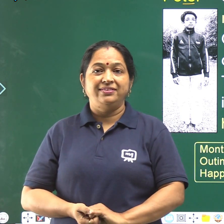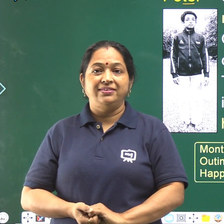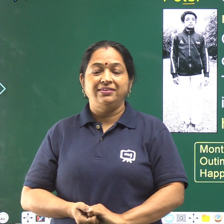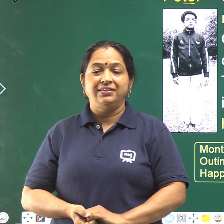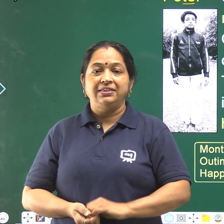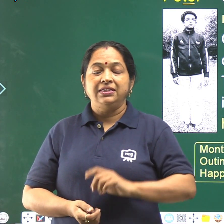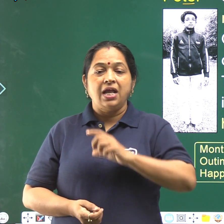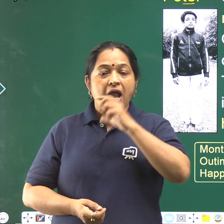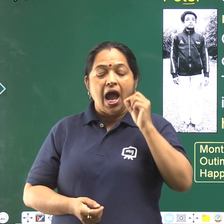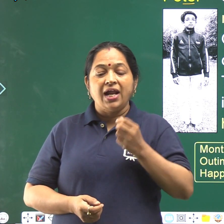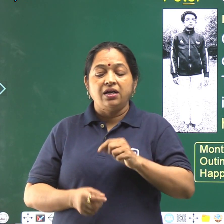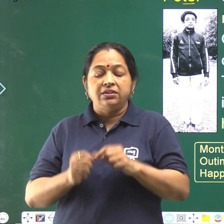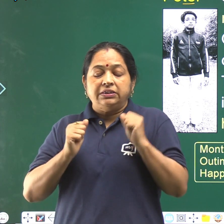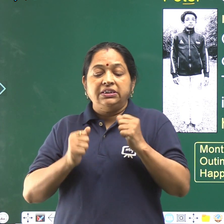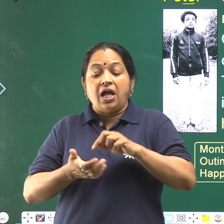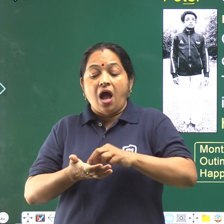and ice cream